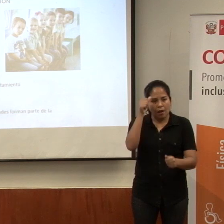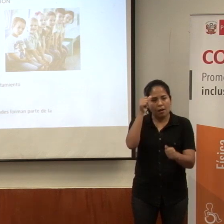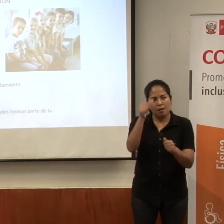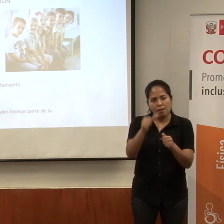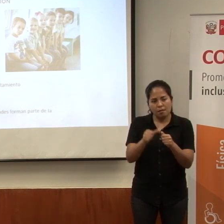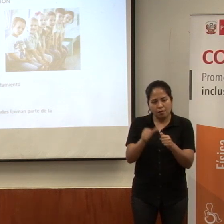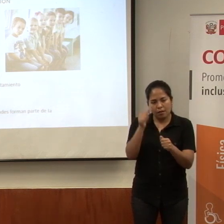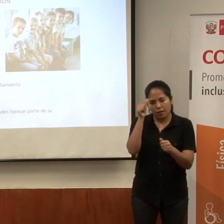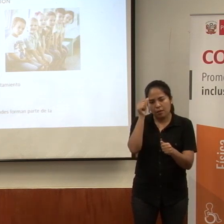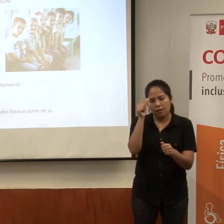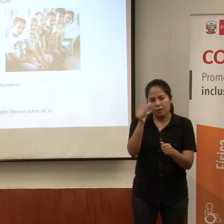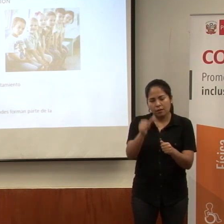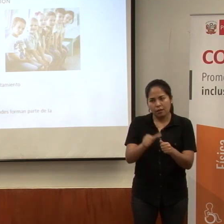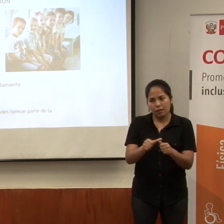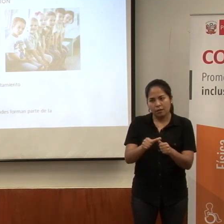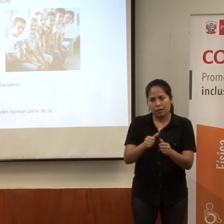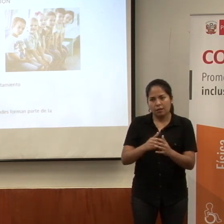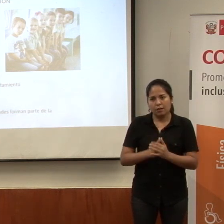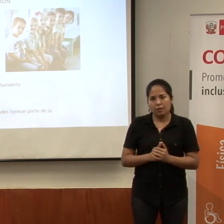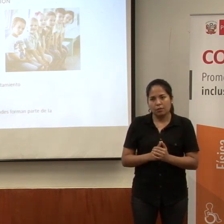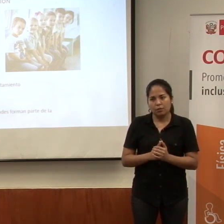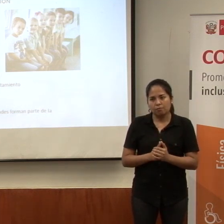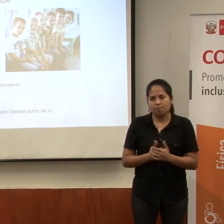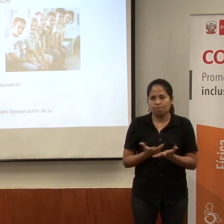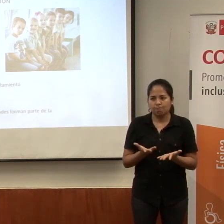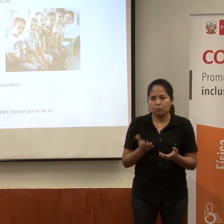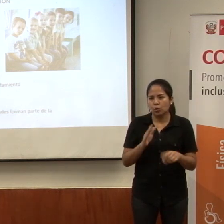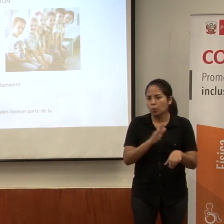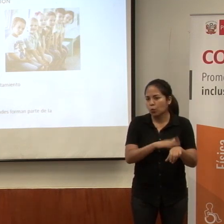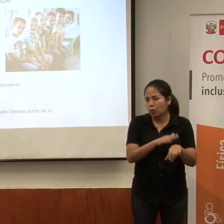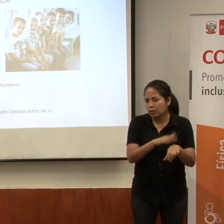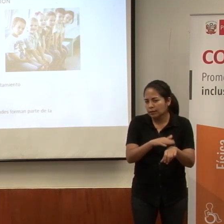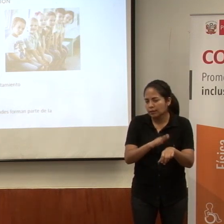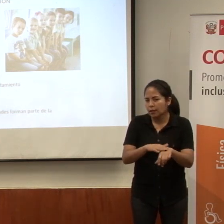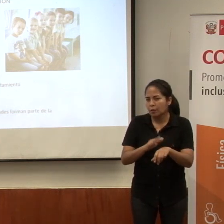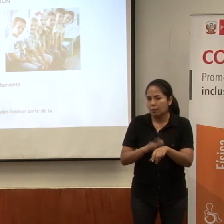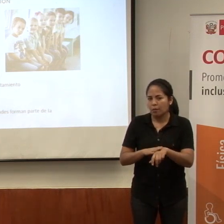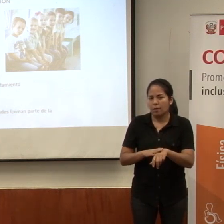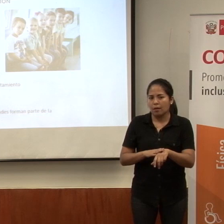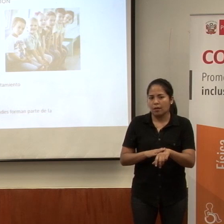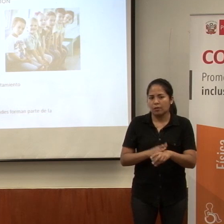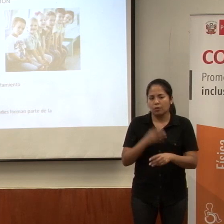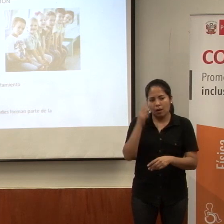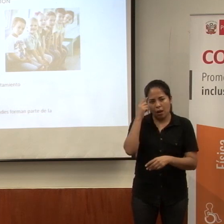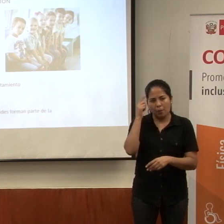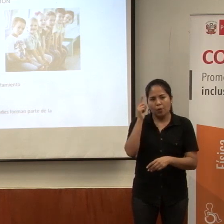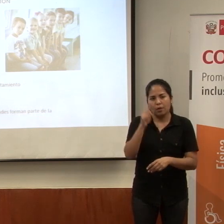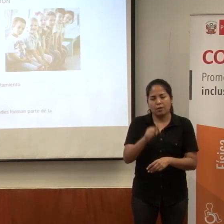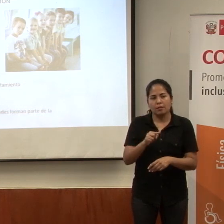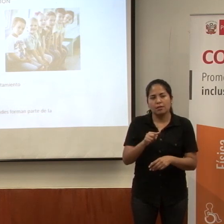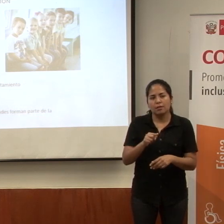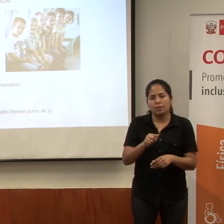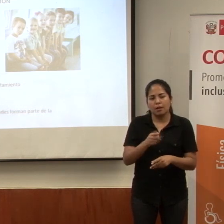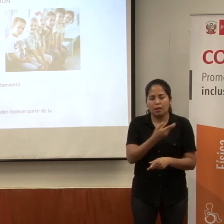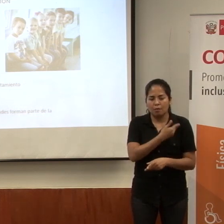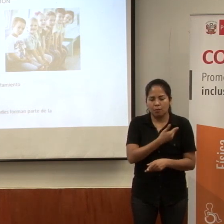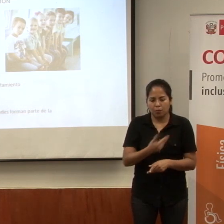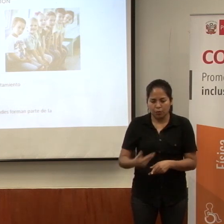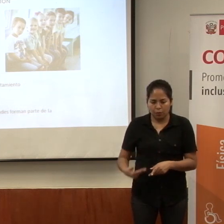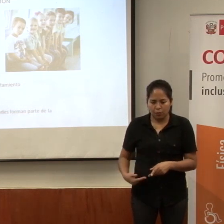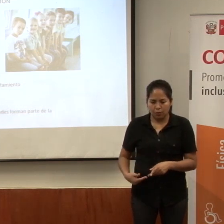recordando esto que creo que es un llamado a la política pública. Todo niño, toda persona con